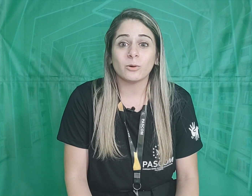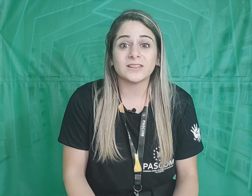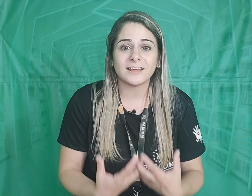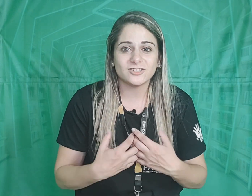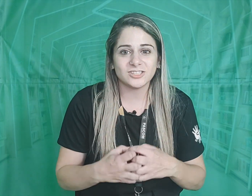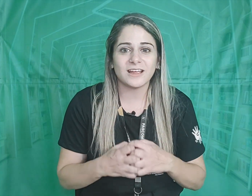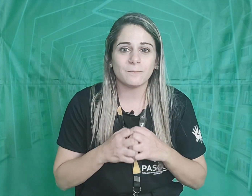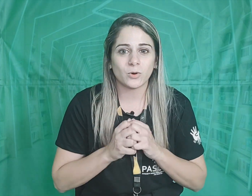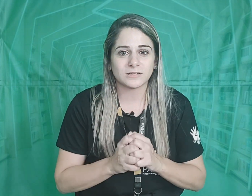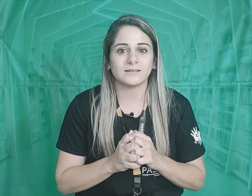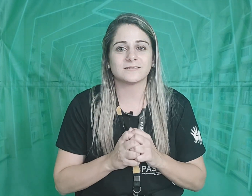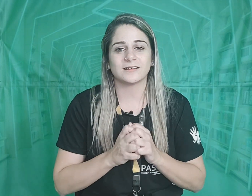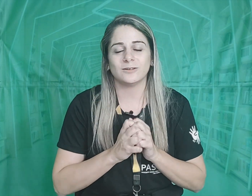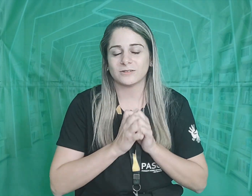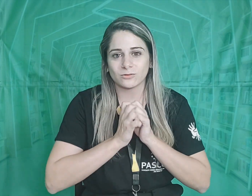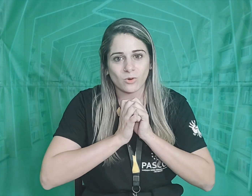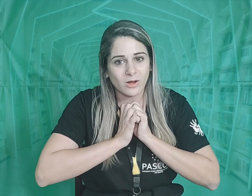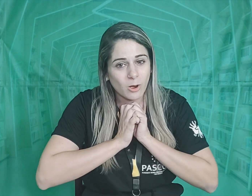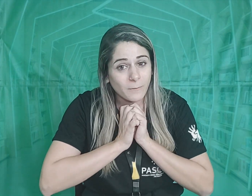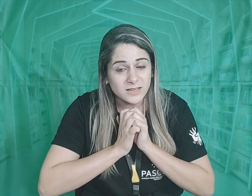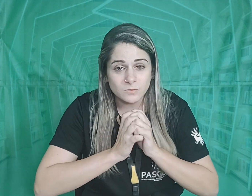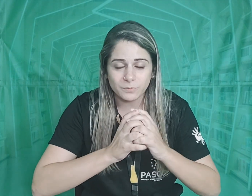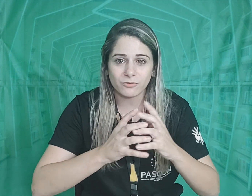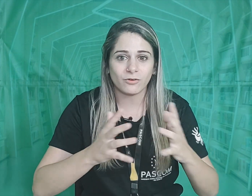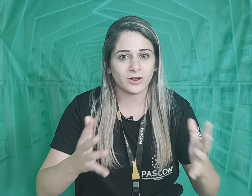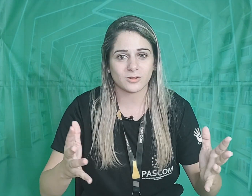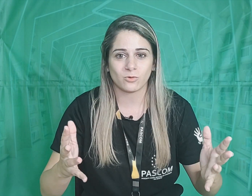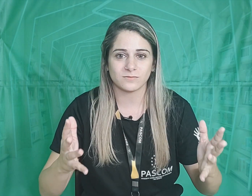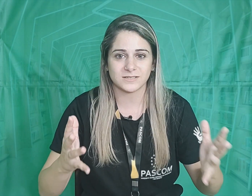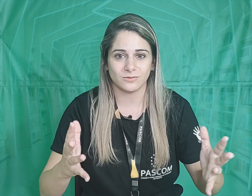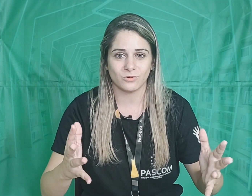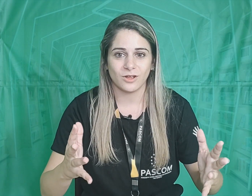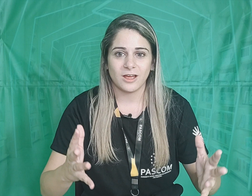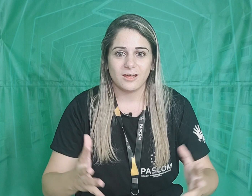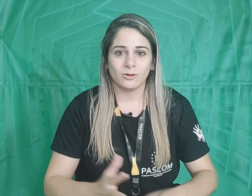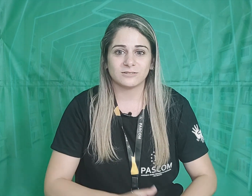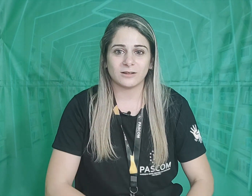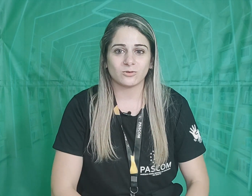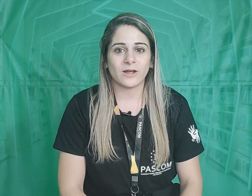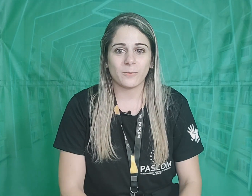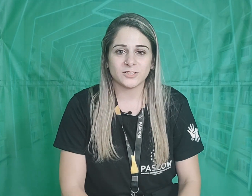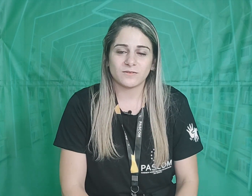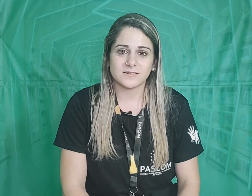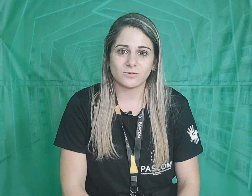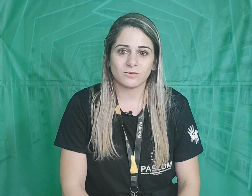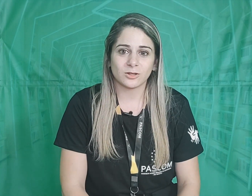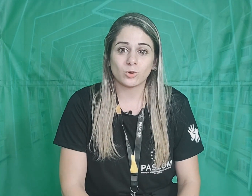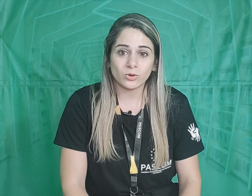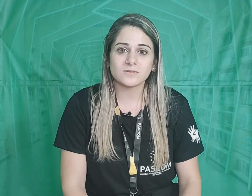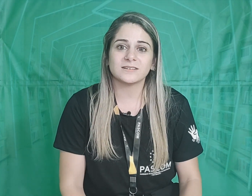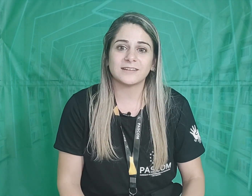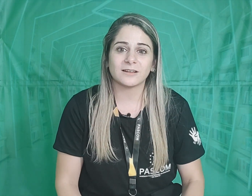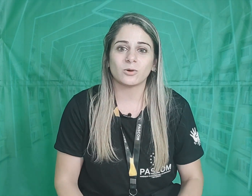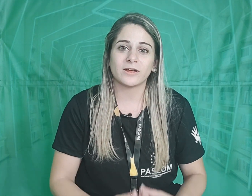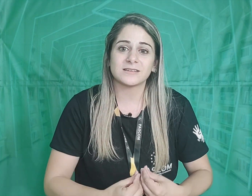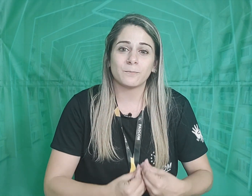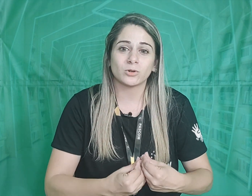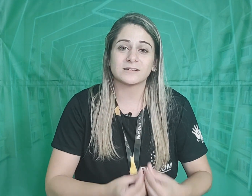eu entendi a importância e eu tento colocar o máximo para fora que eu consigo. Eu tento realmente fazer com que todos entendam essa importância